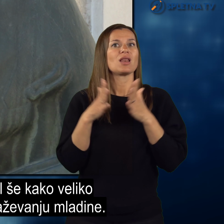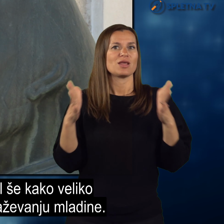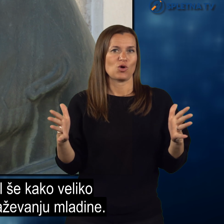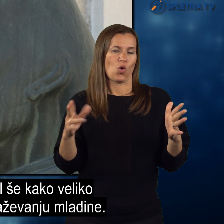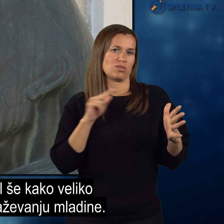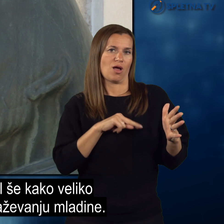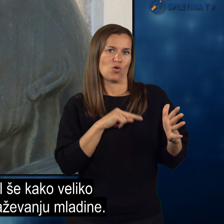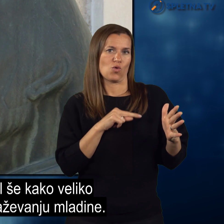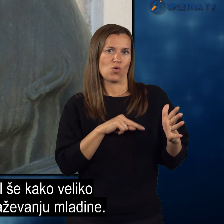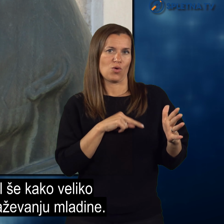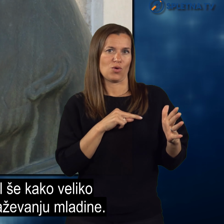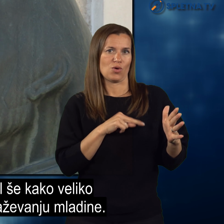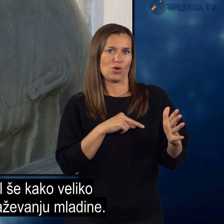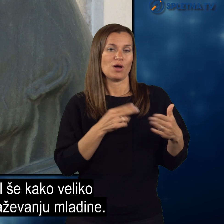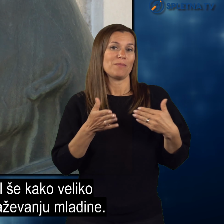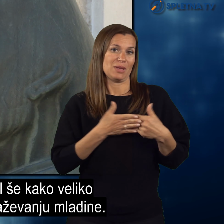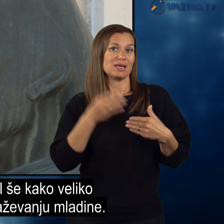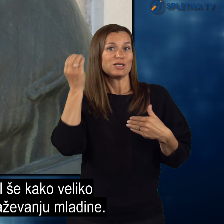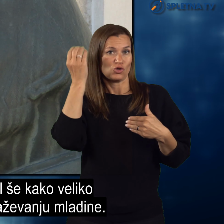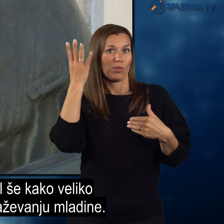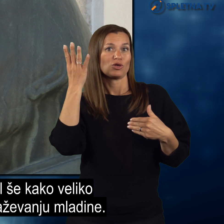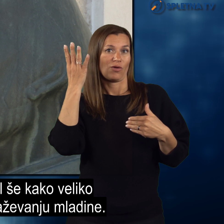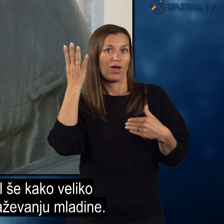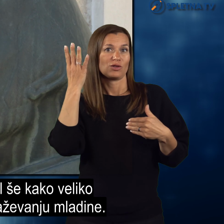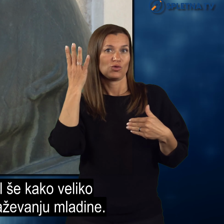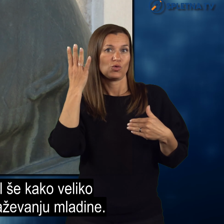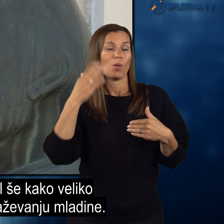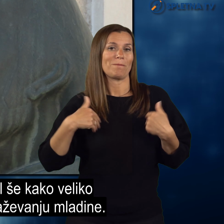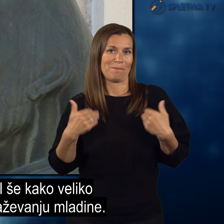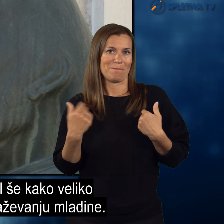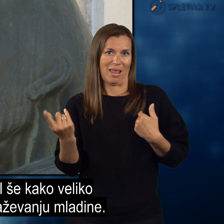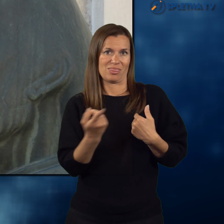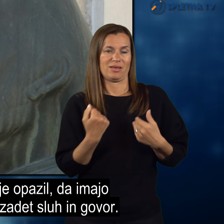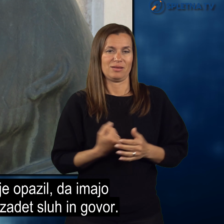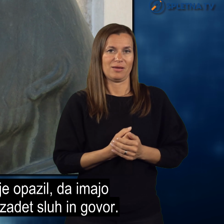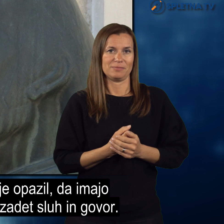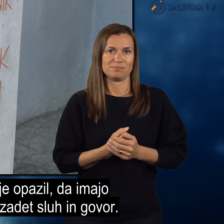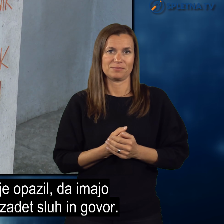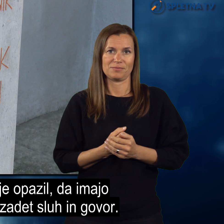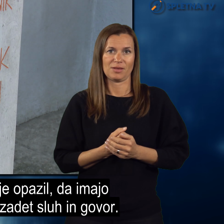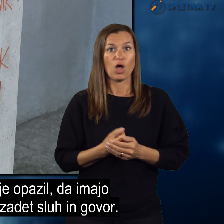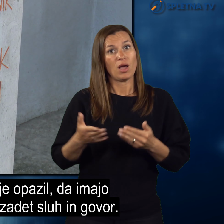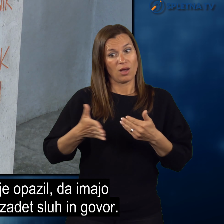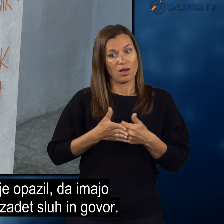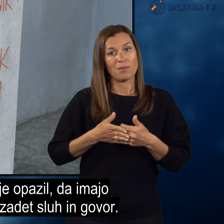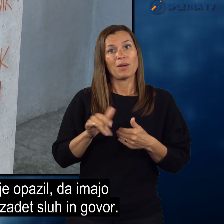veliko nalogo pri izobraževanju mladine. No, ob tem delu je